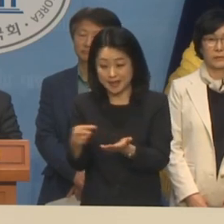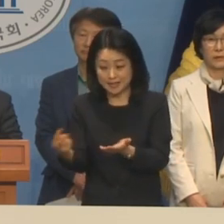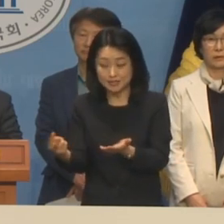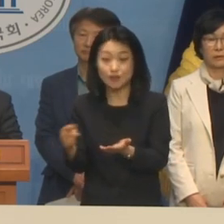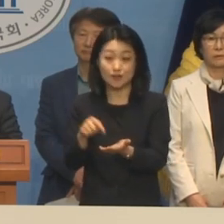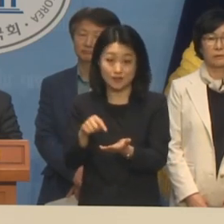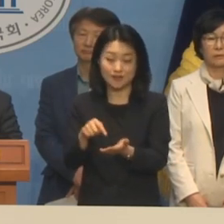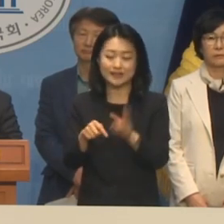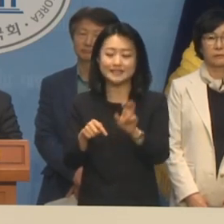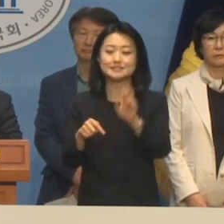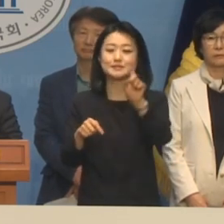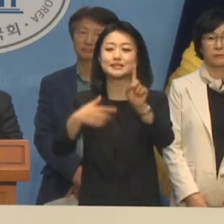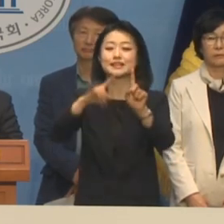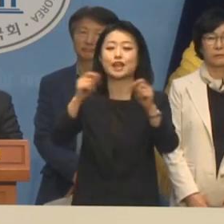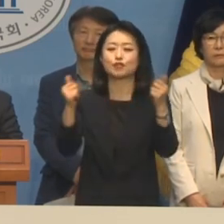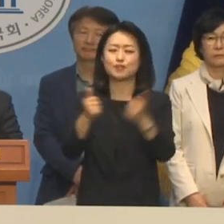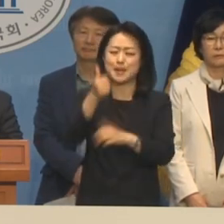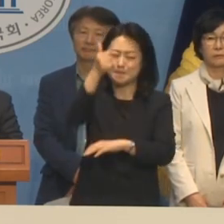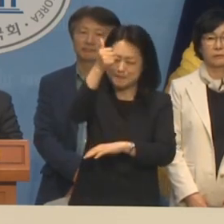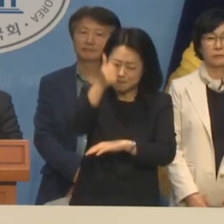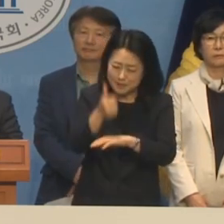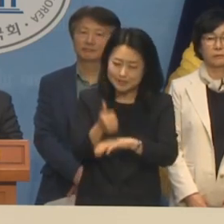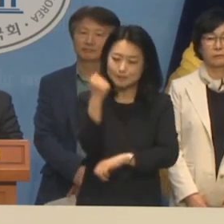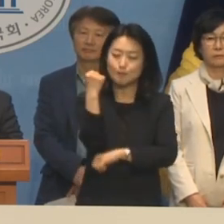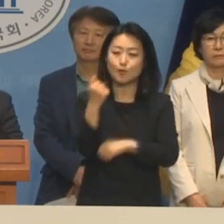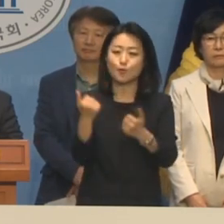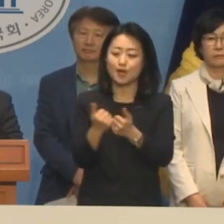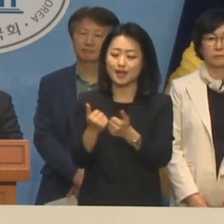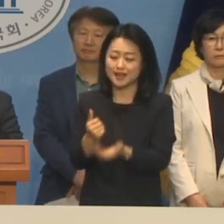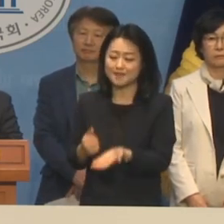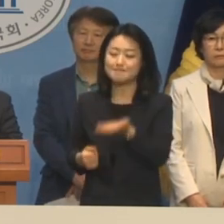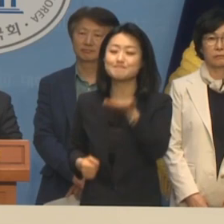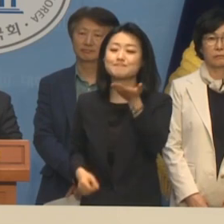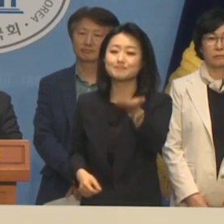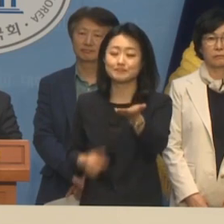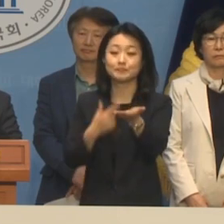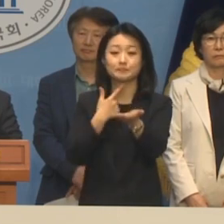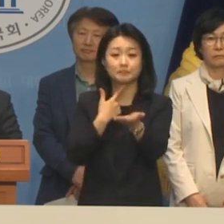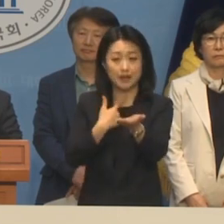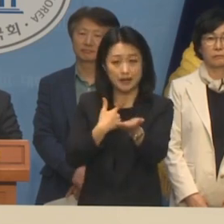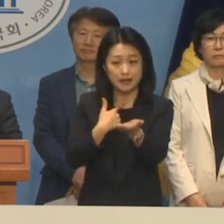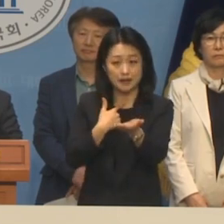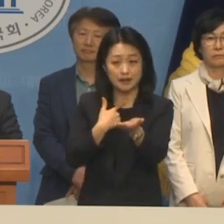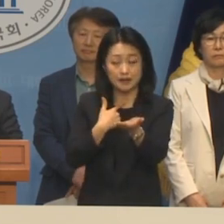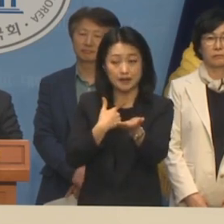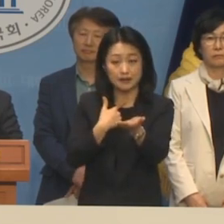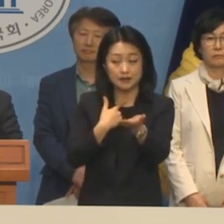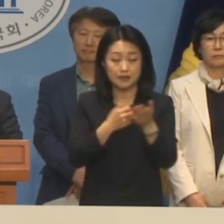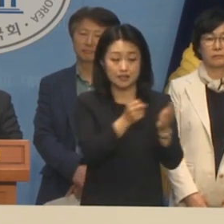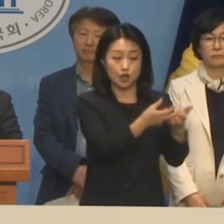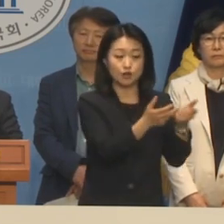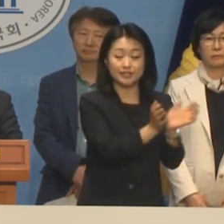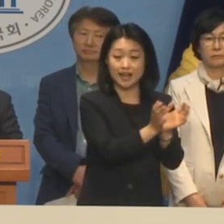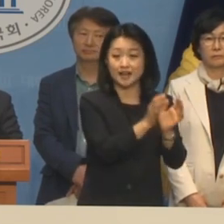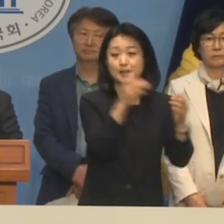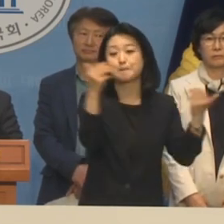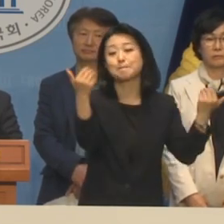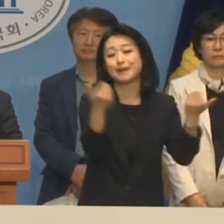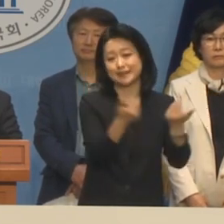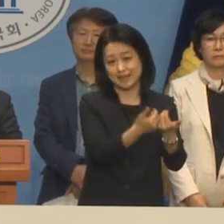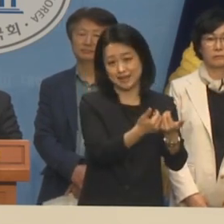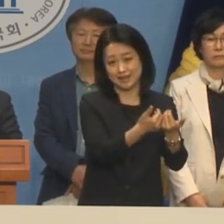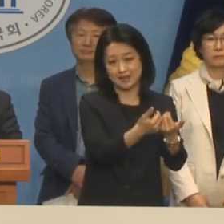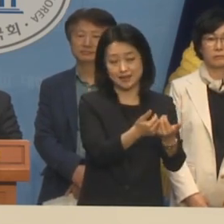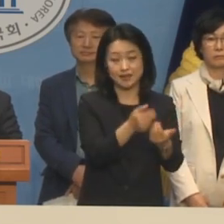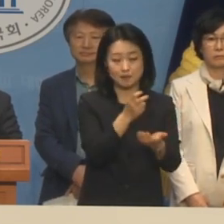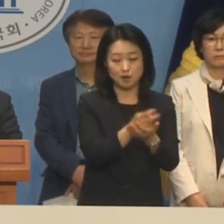이번 21대 국회 마지막 본회의에 올랐었습니다. 정부 여당의 반대로 법사위에 계류되고